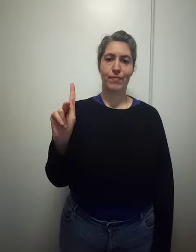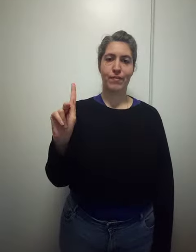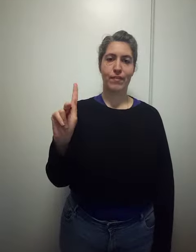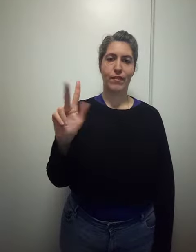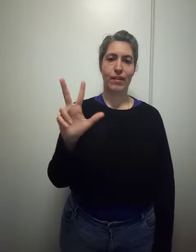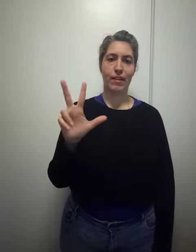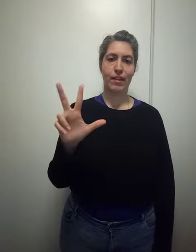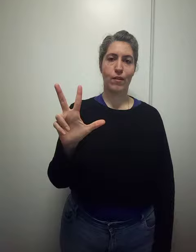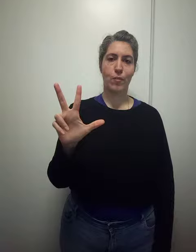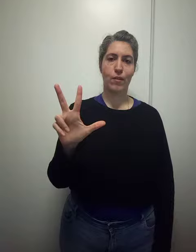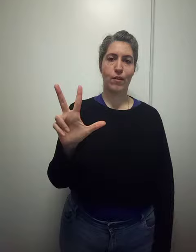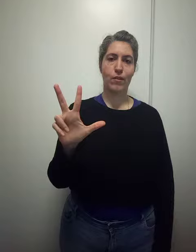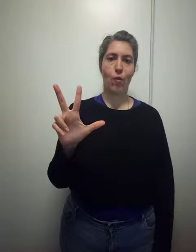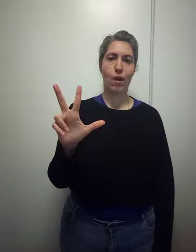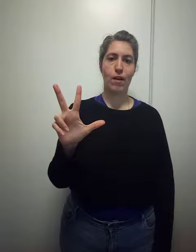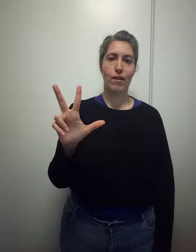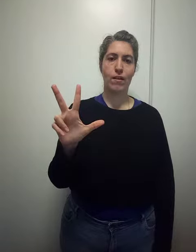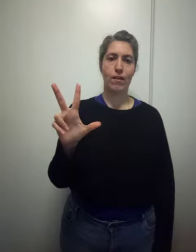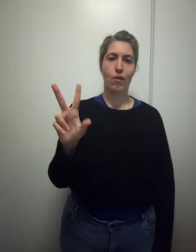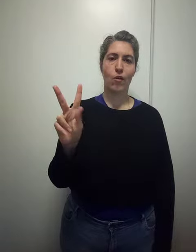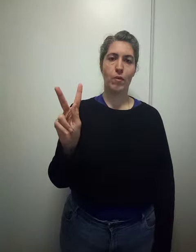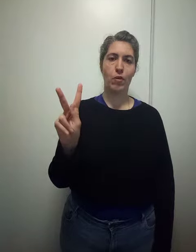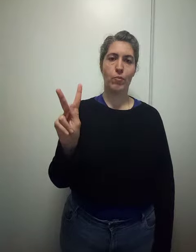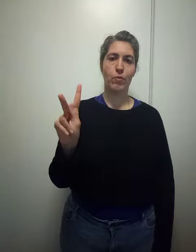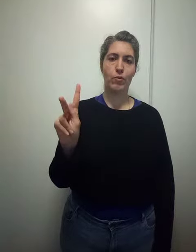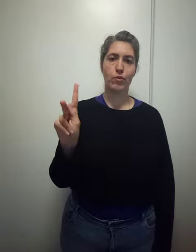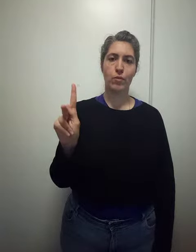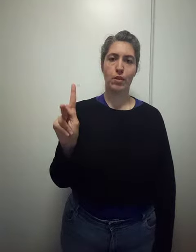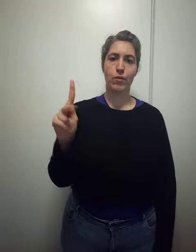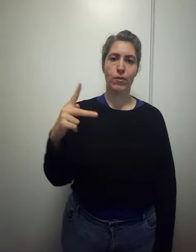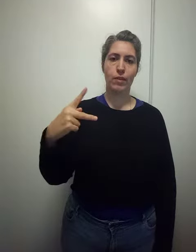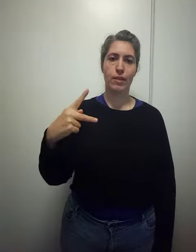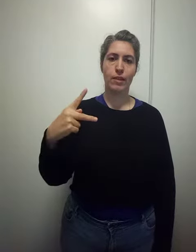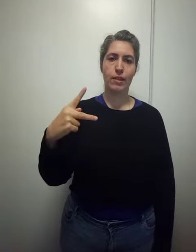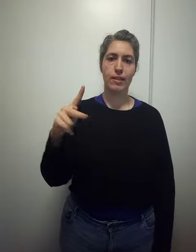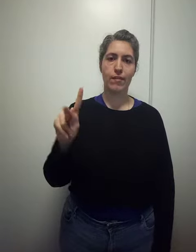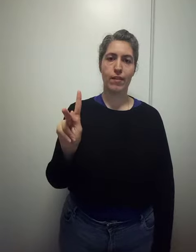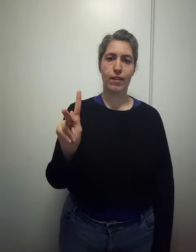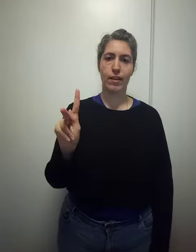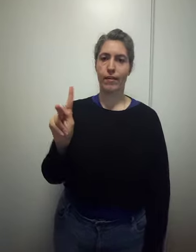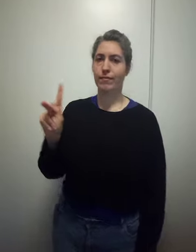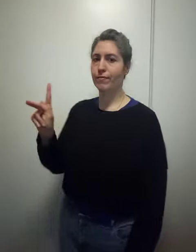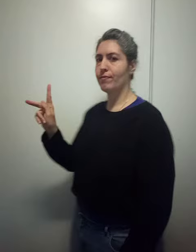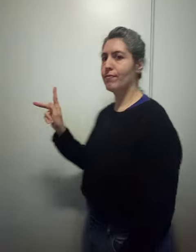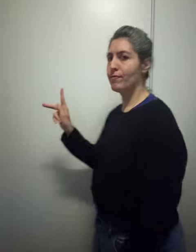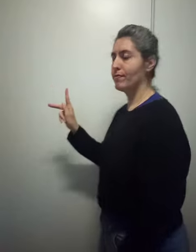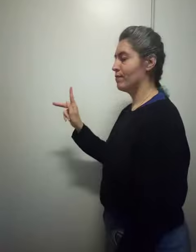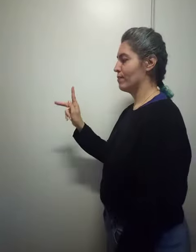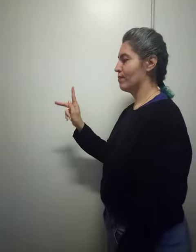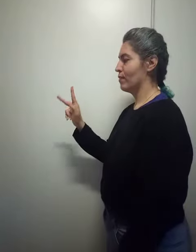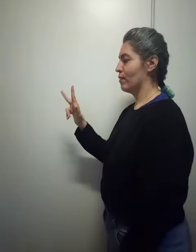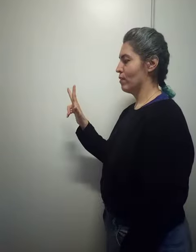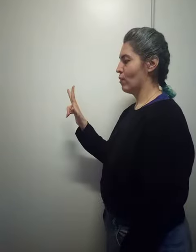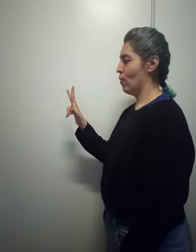cas alors on prend les trois on met le pouce au milieu et ça fait un cas trois